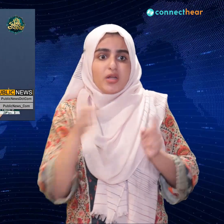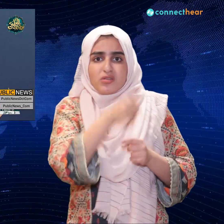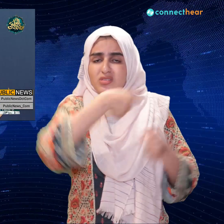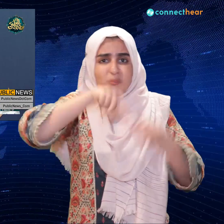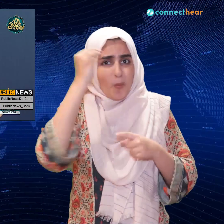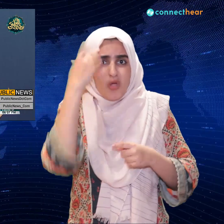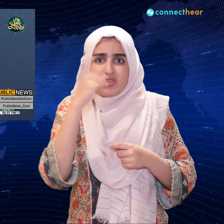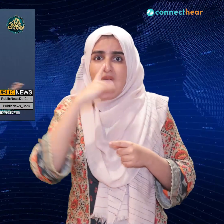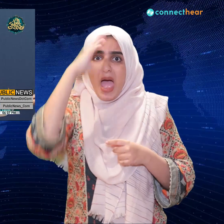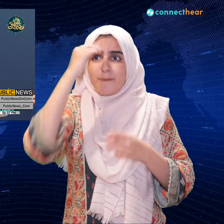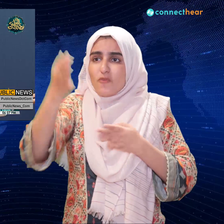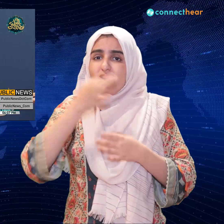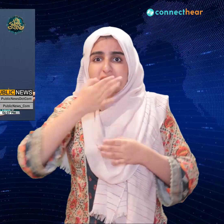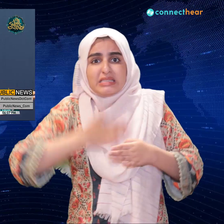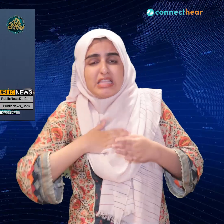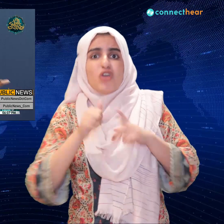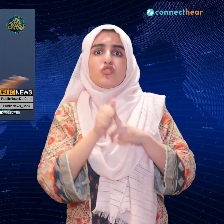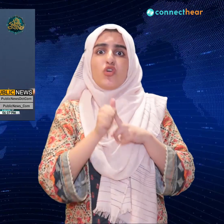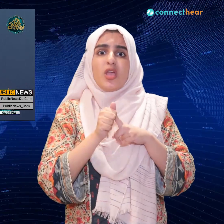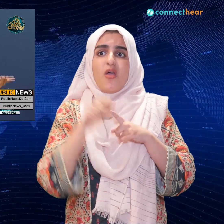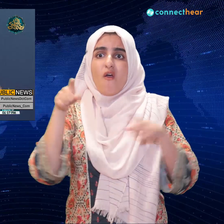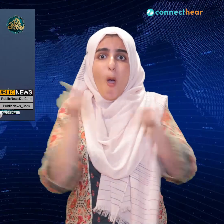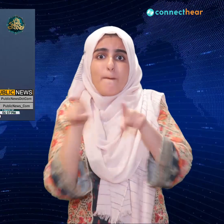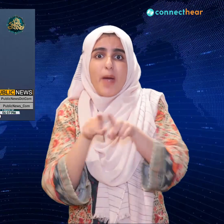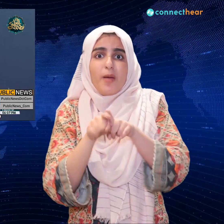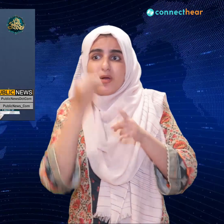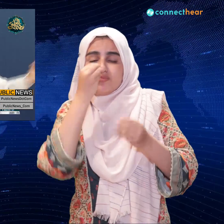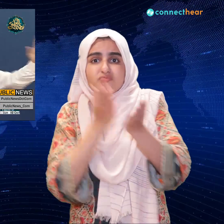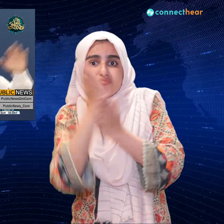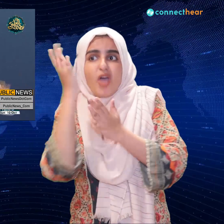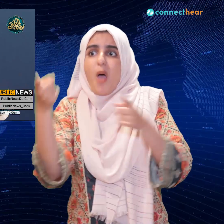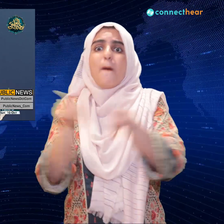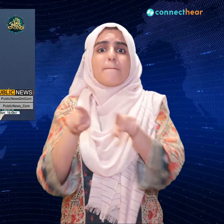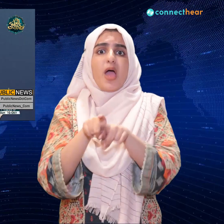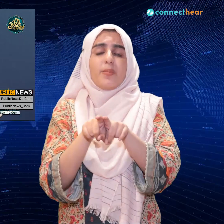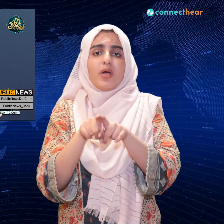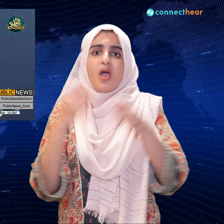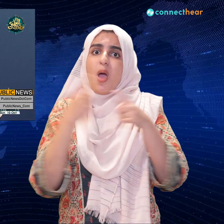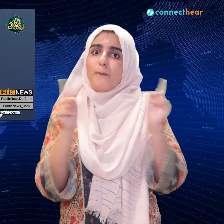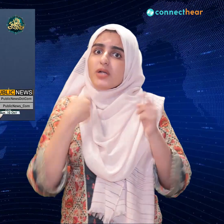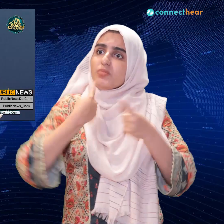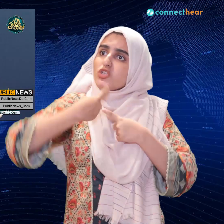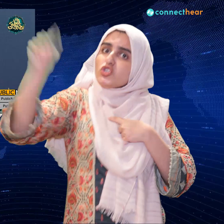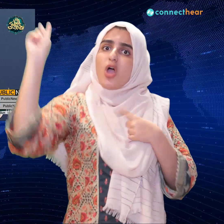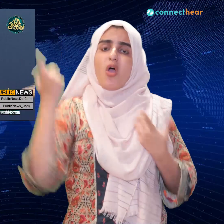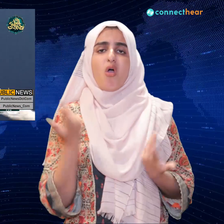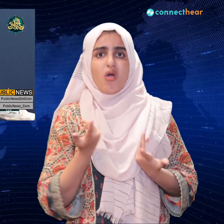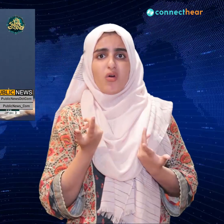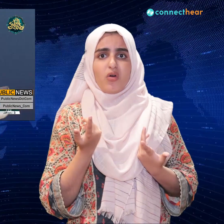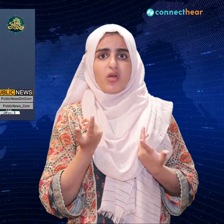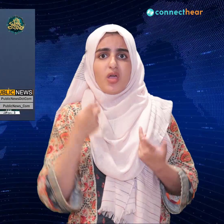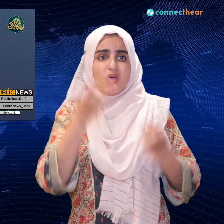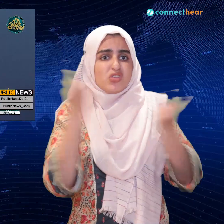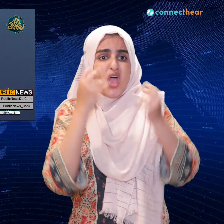ہے، آپ کو والدین کا نہیں پتا کہ جو قربانی دے کے آپ کو بڑا کرتے ہیں، آپ گھر سے نکال دیتے ہیں جب ضرورت نہیں ہے آپ کی. یہ تو